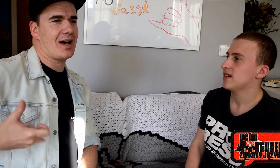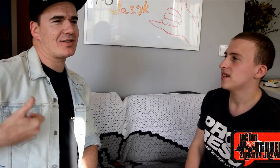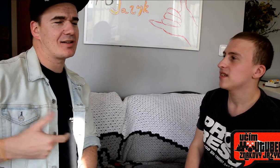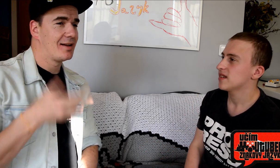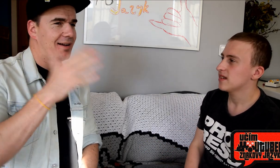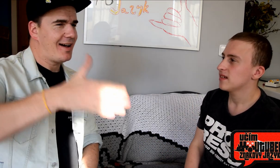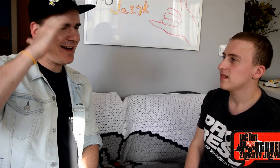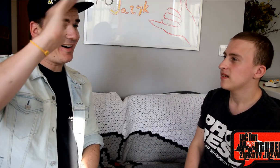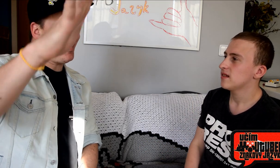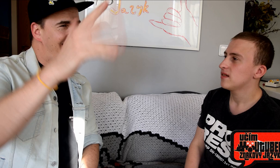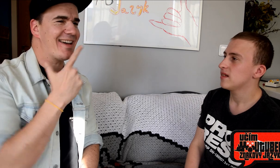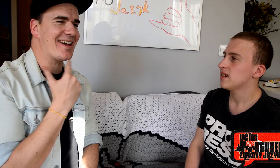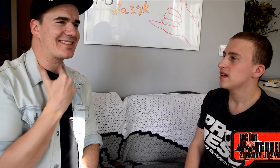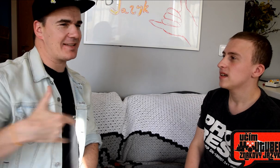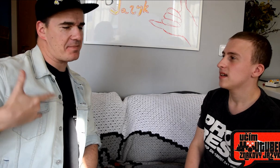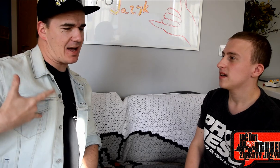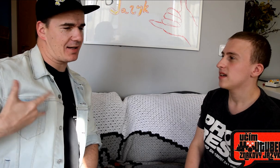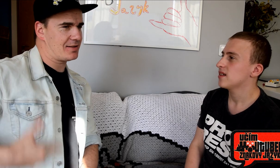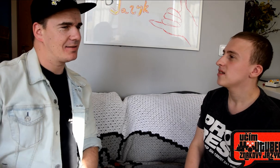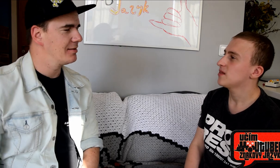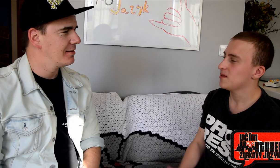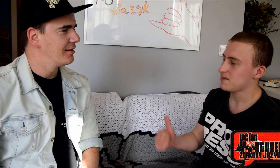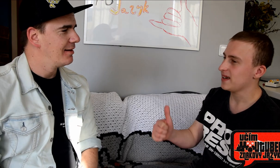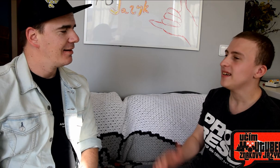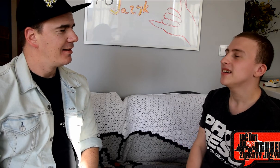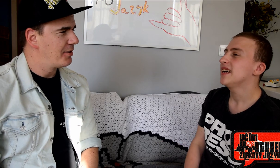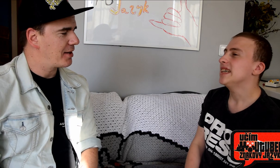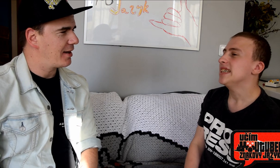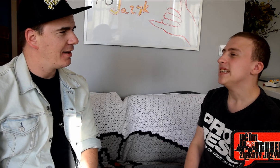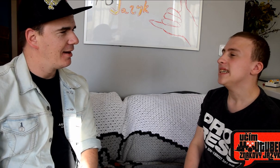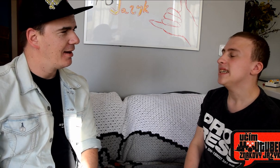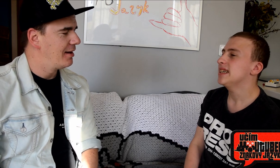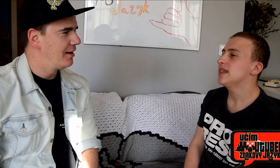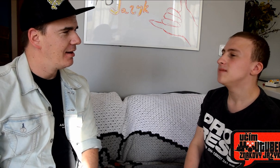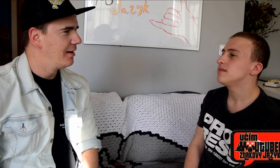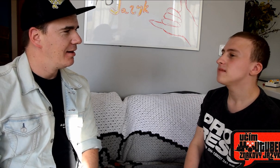máš? Ahoj, jak se máš? Super. Ok.